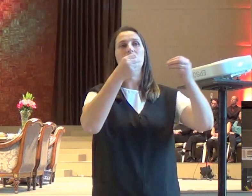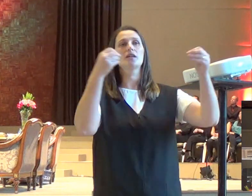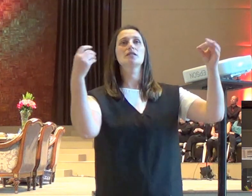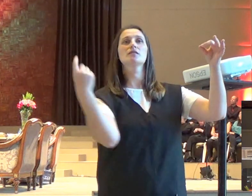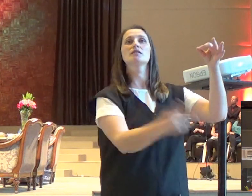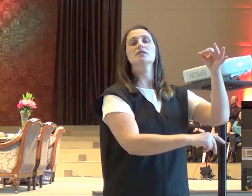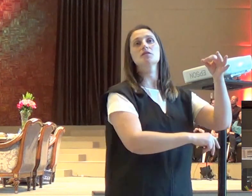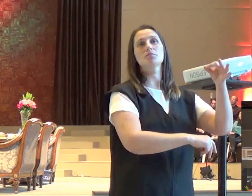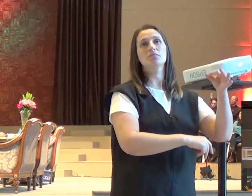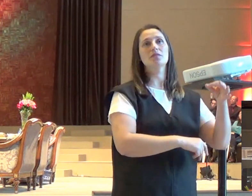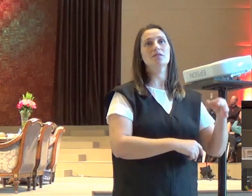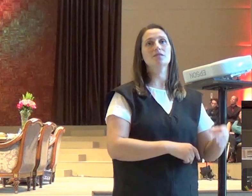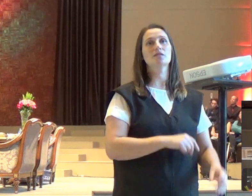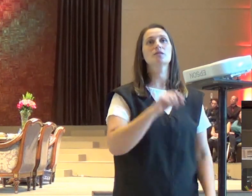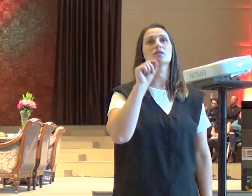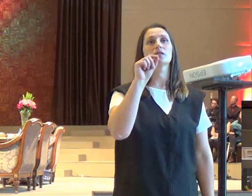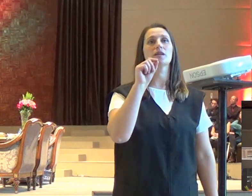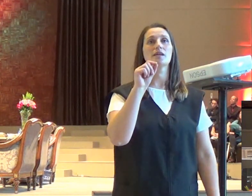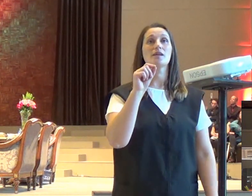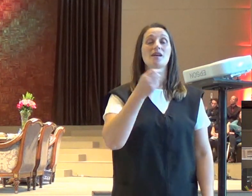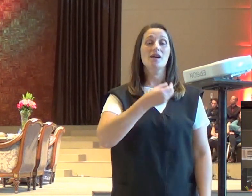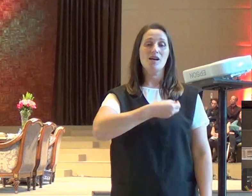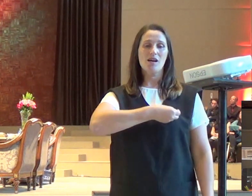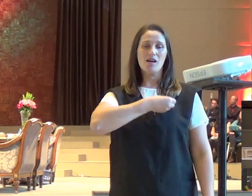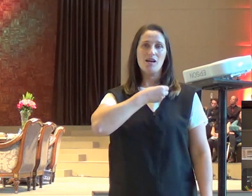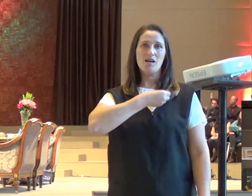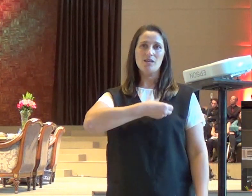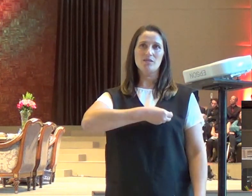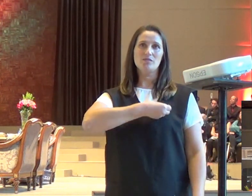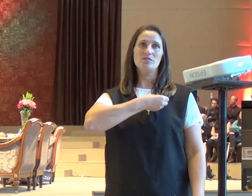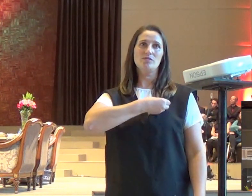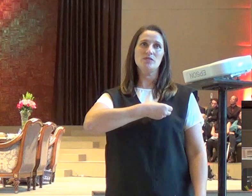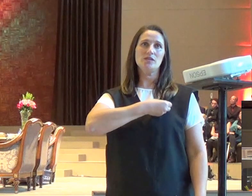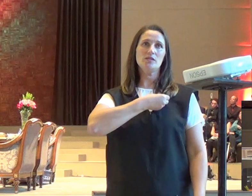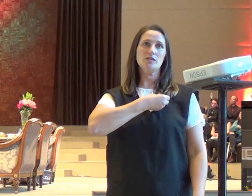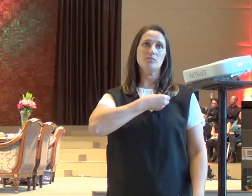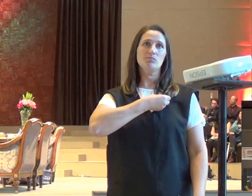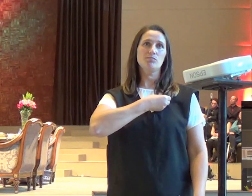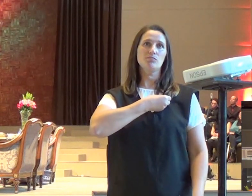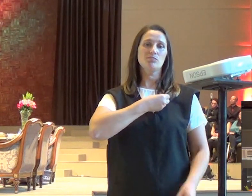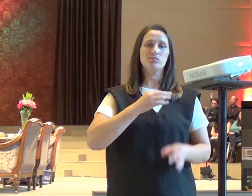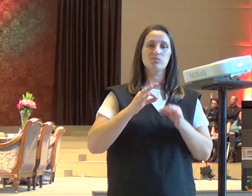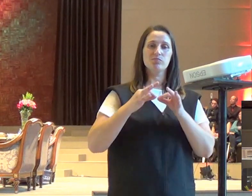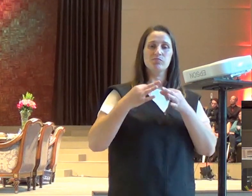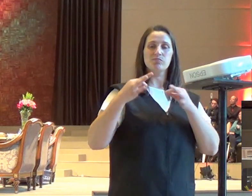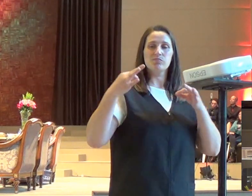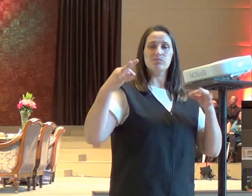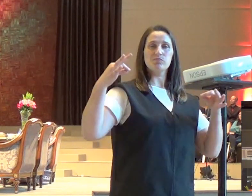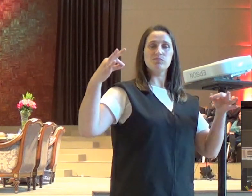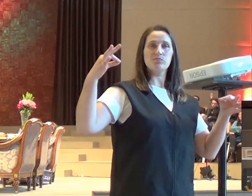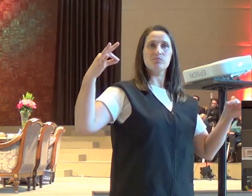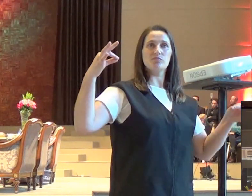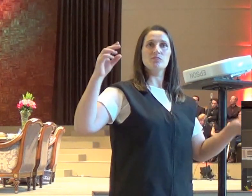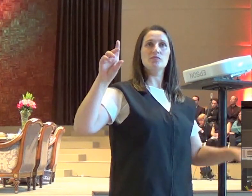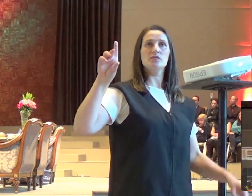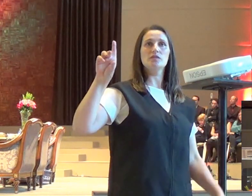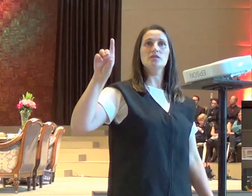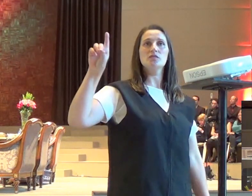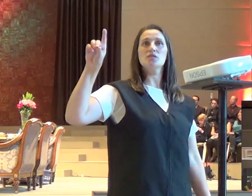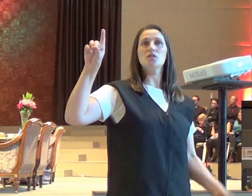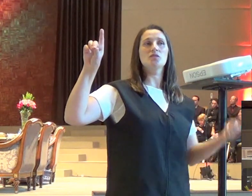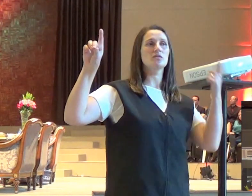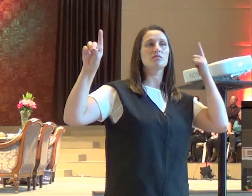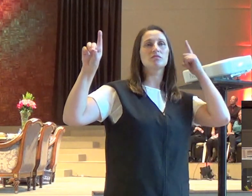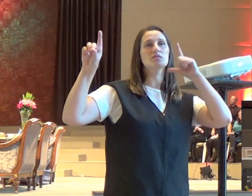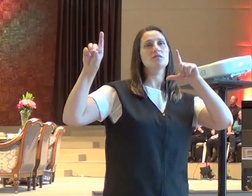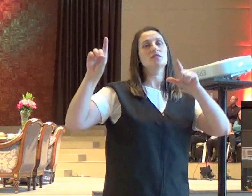da vida ficam muito distantes e a gente não consegue entender e aí